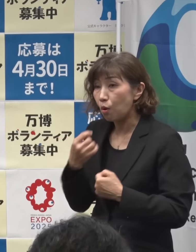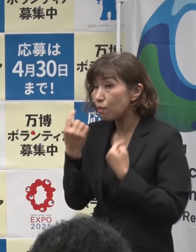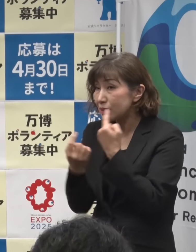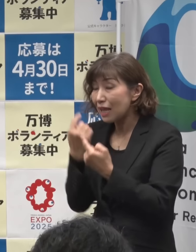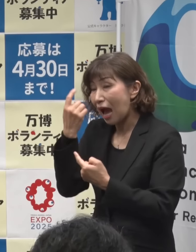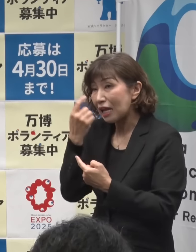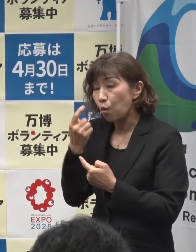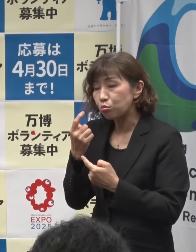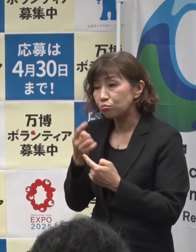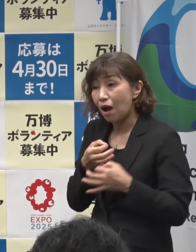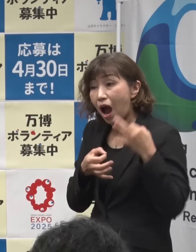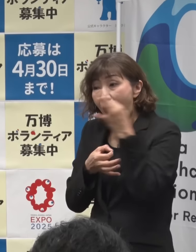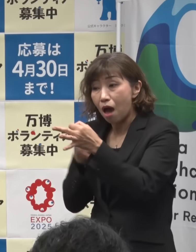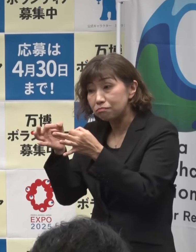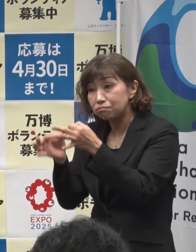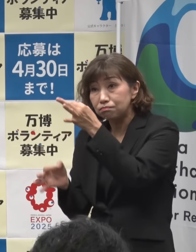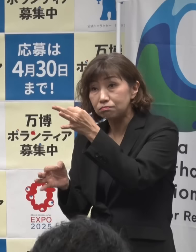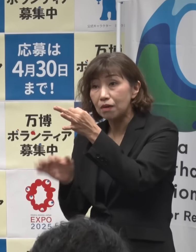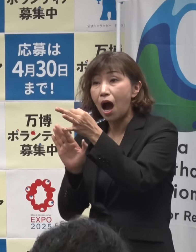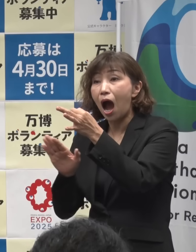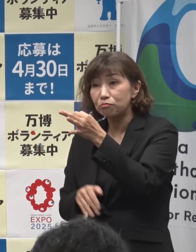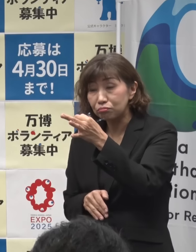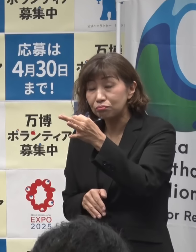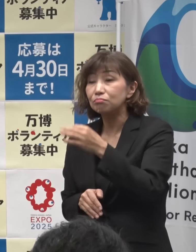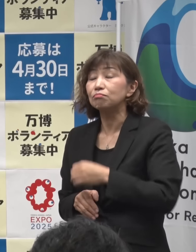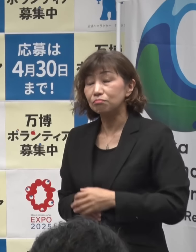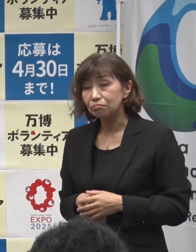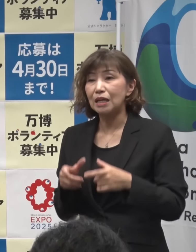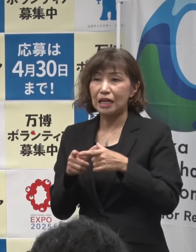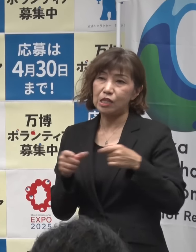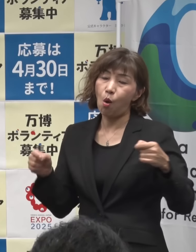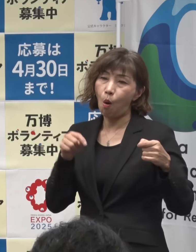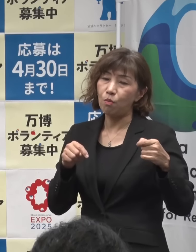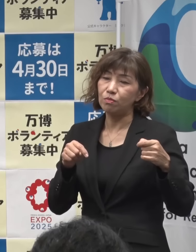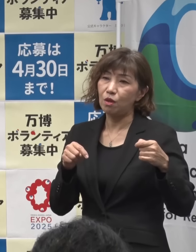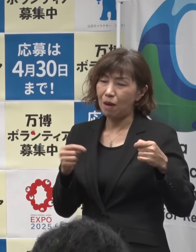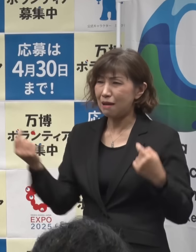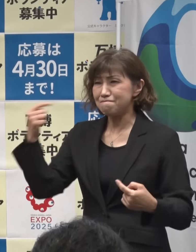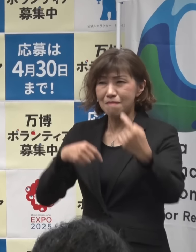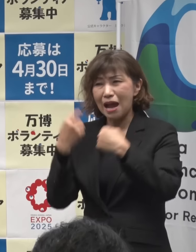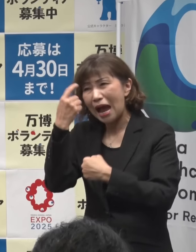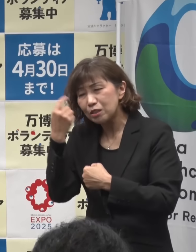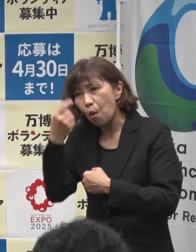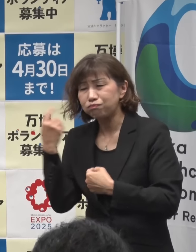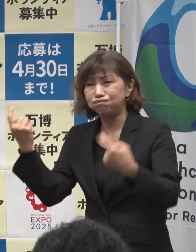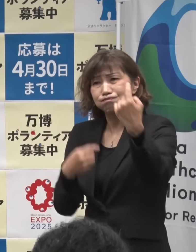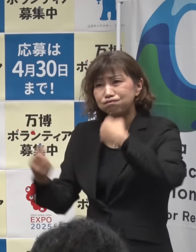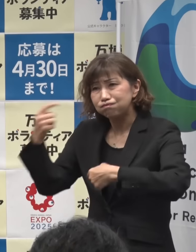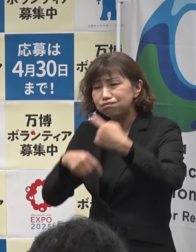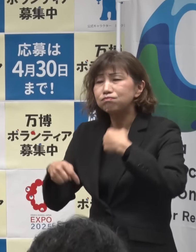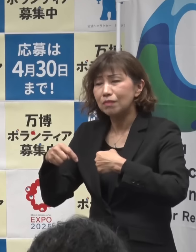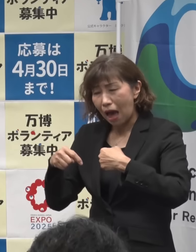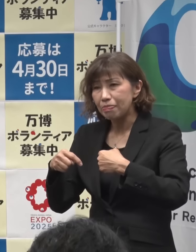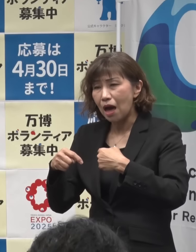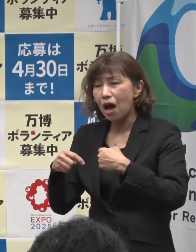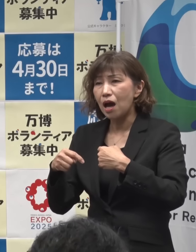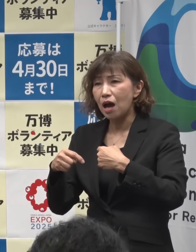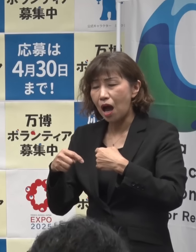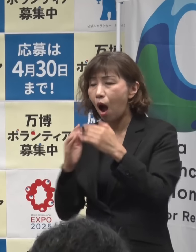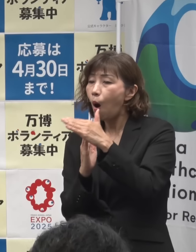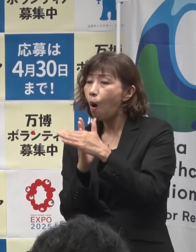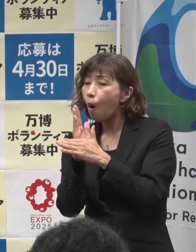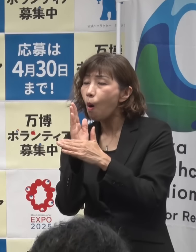し、日本においてもこれだけ多くの外国人の観光客の方が来て、またオーバーツーリズムの予防対策であったり共存共栄